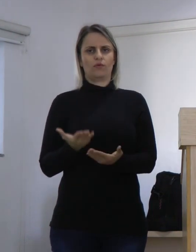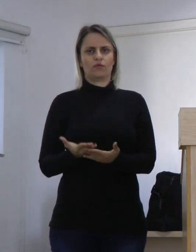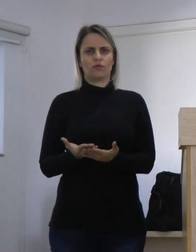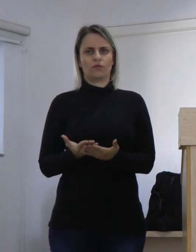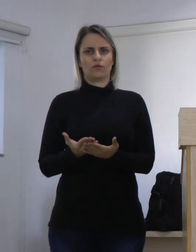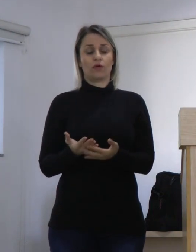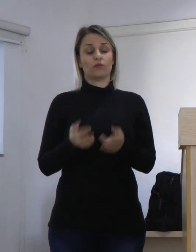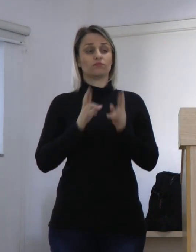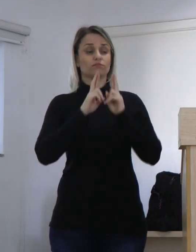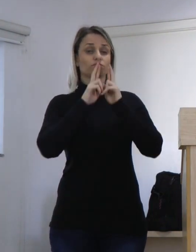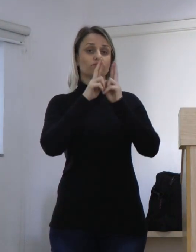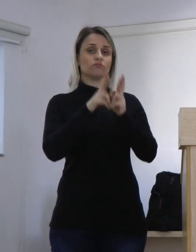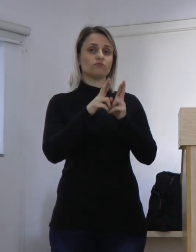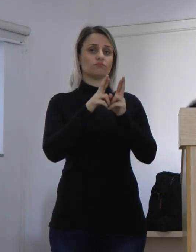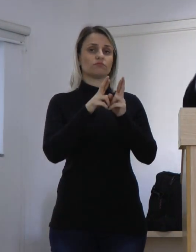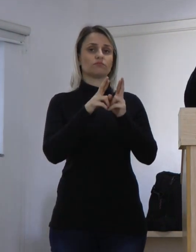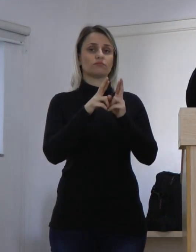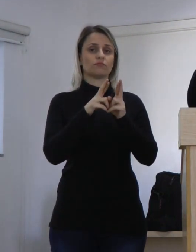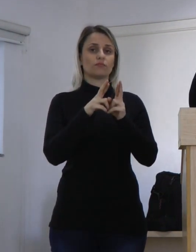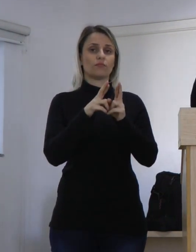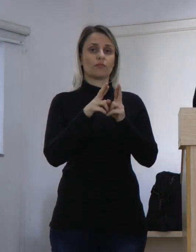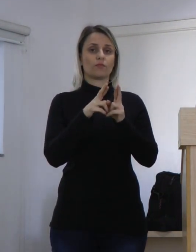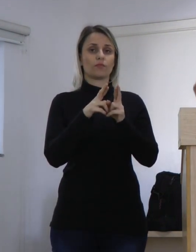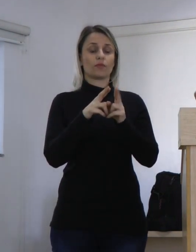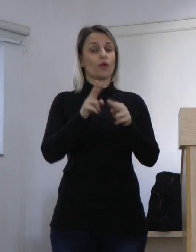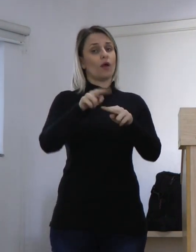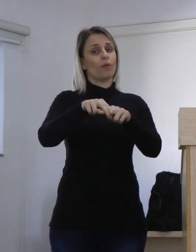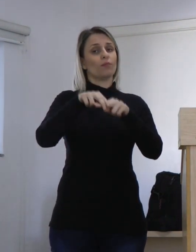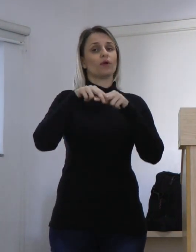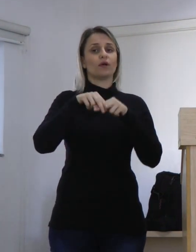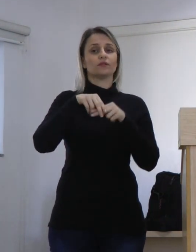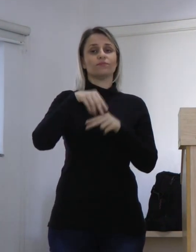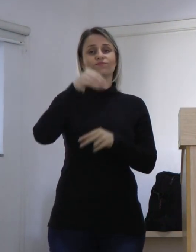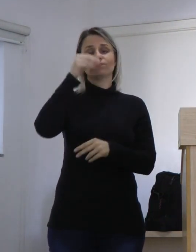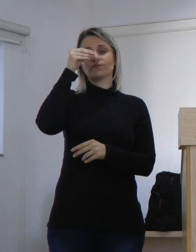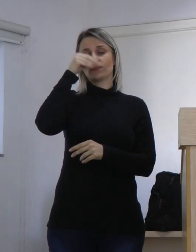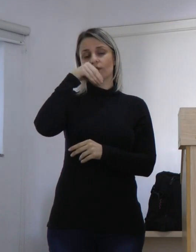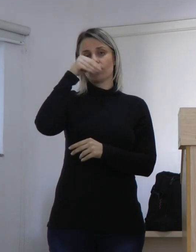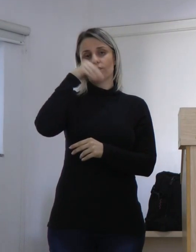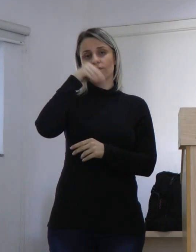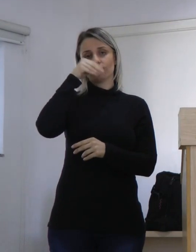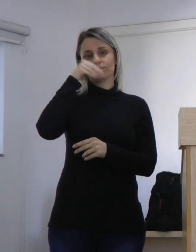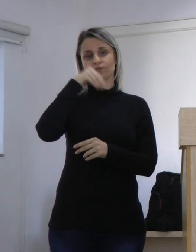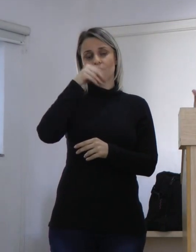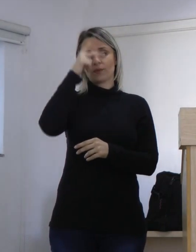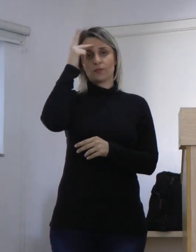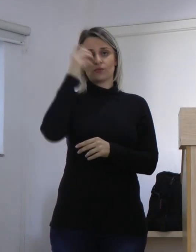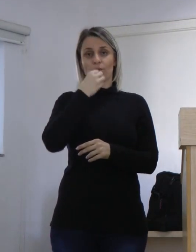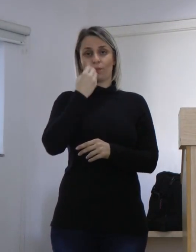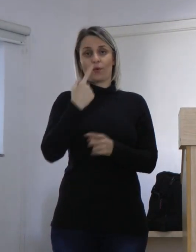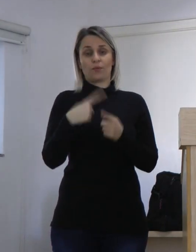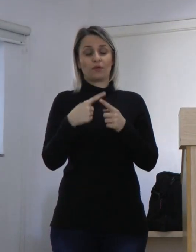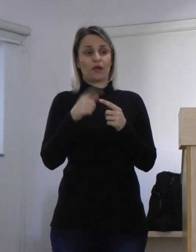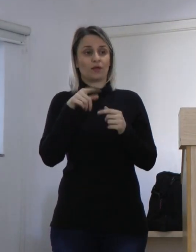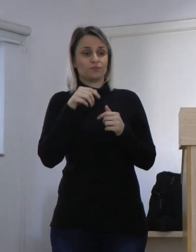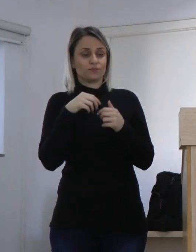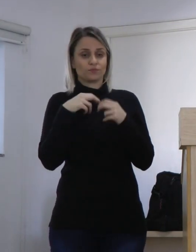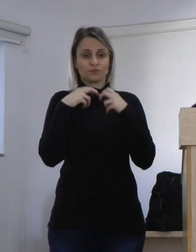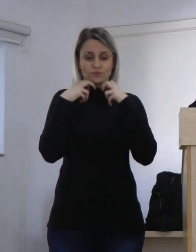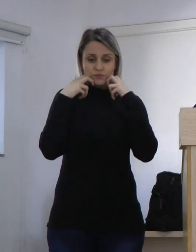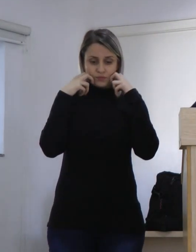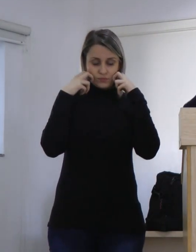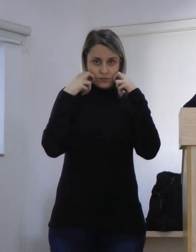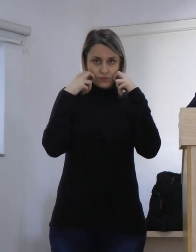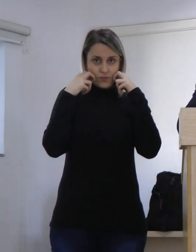E eles respondem: pela fraqueza dos bons. Os bons são tímidos.